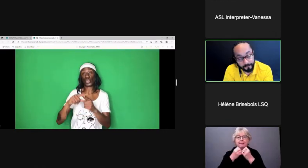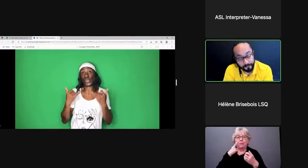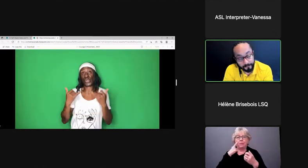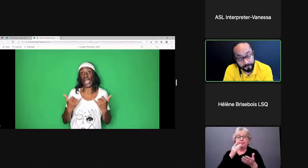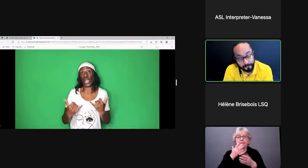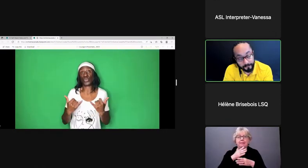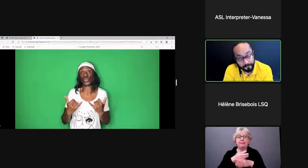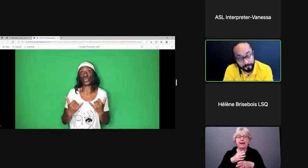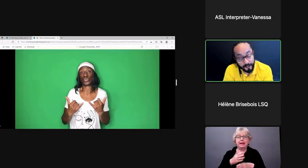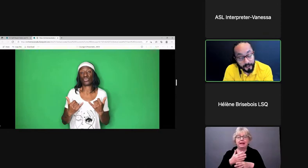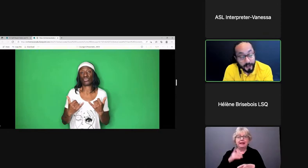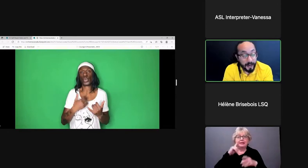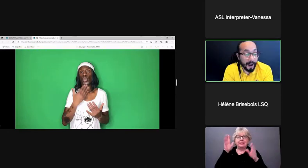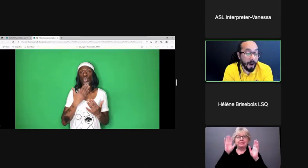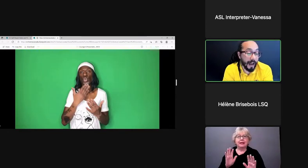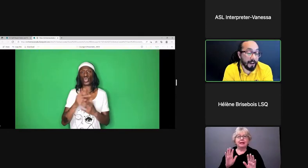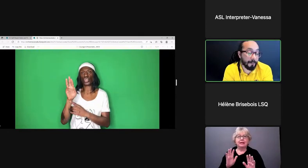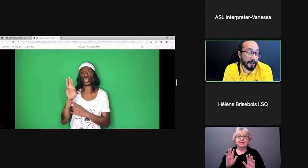du spectacle.